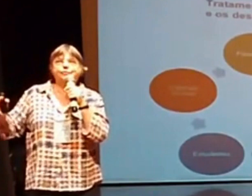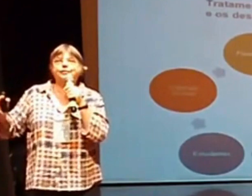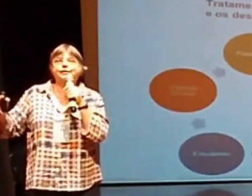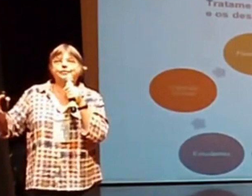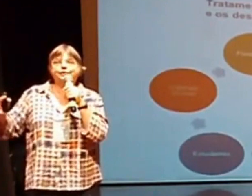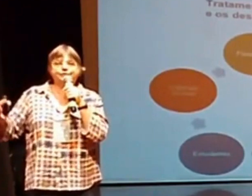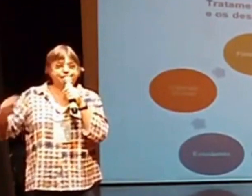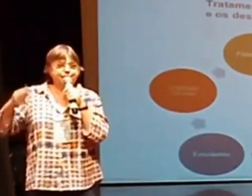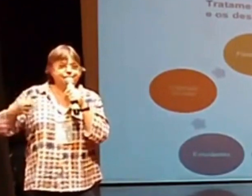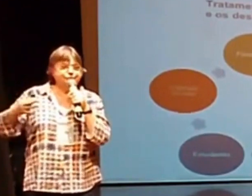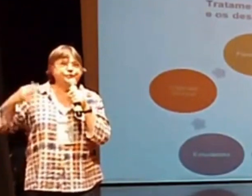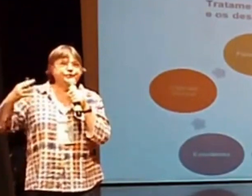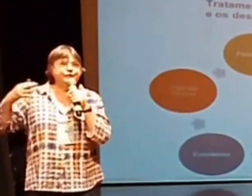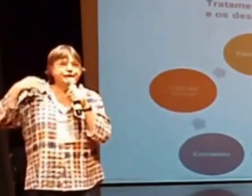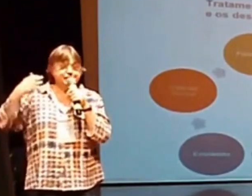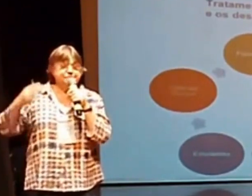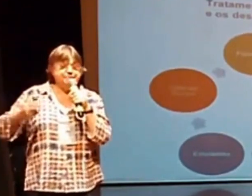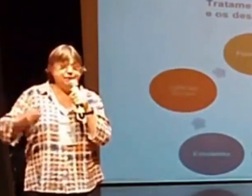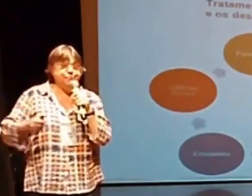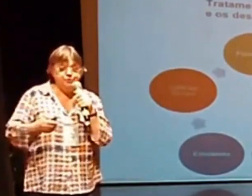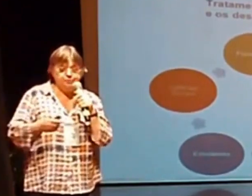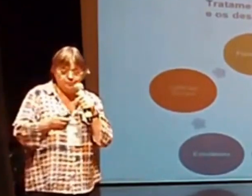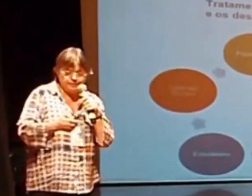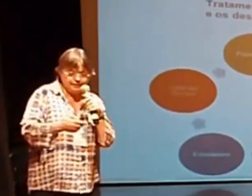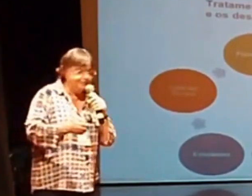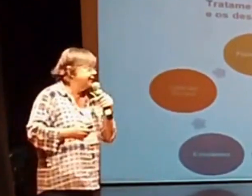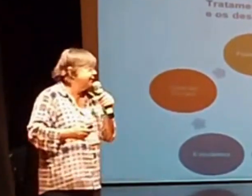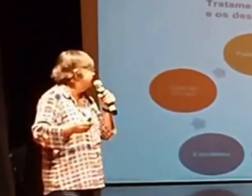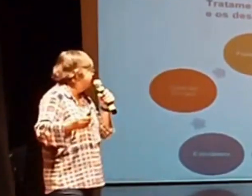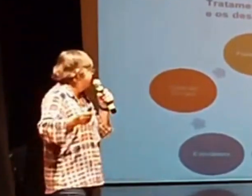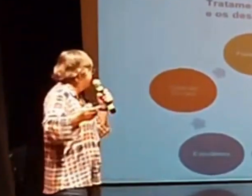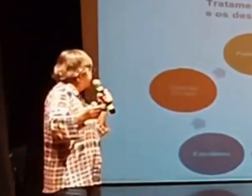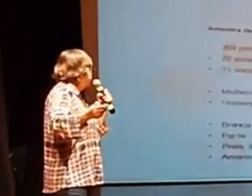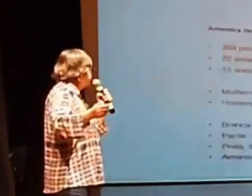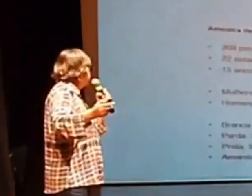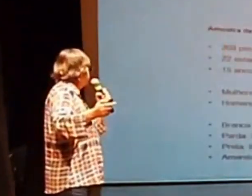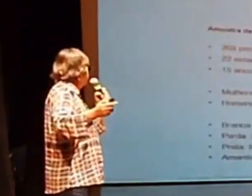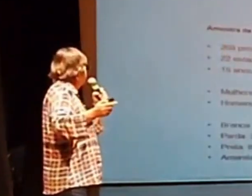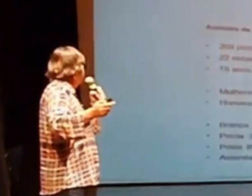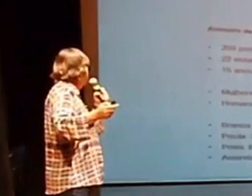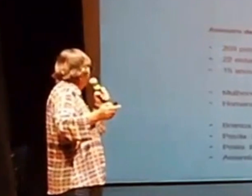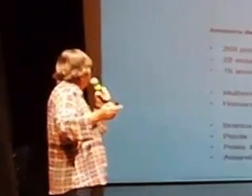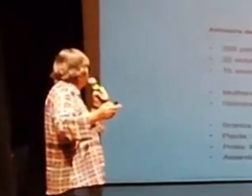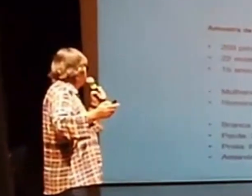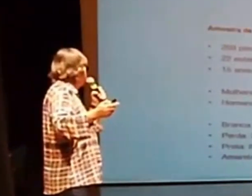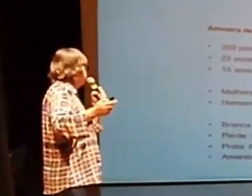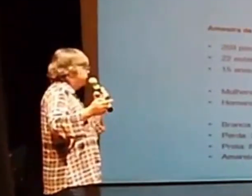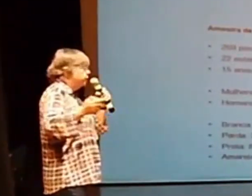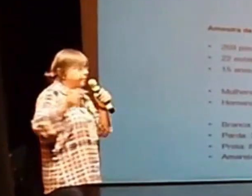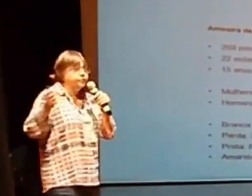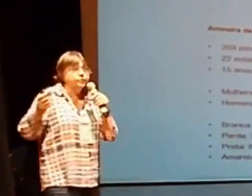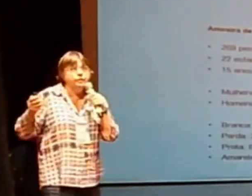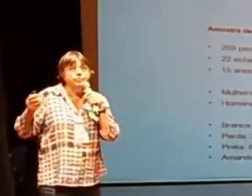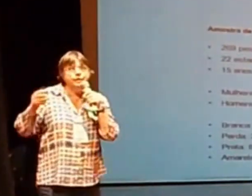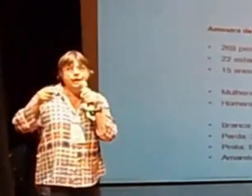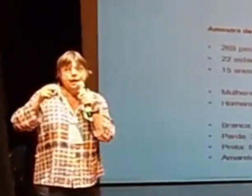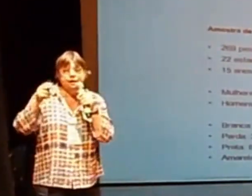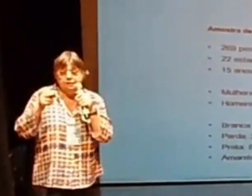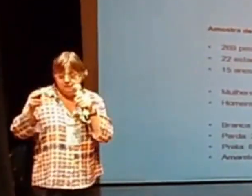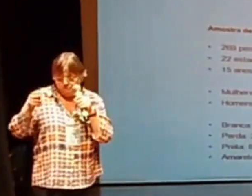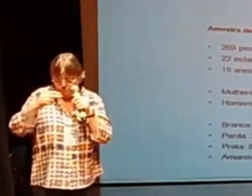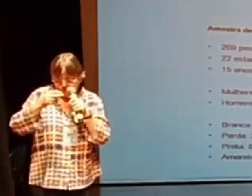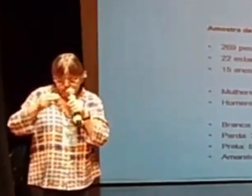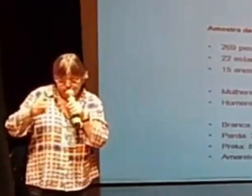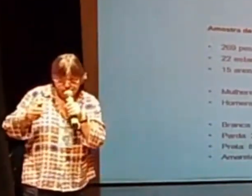colaborar de qualquer jeito. E ele hoje faz um papel muito importante na equipe. Então, só para vocês terem uma